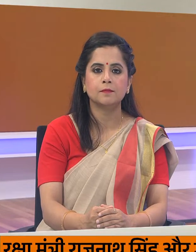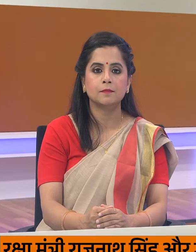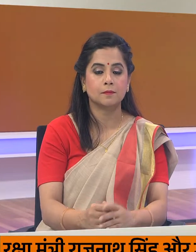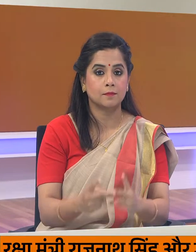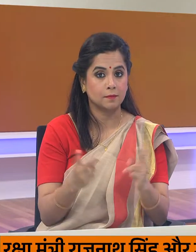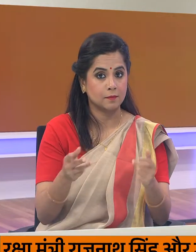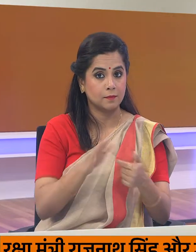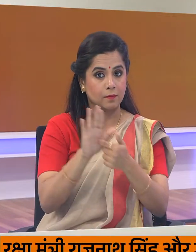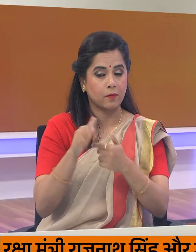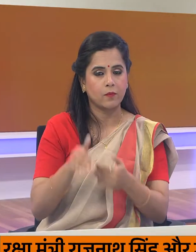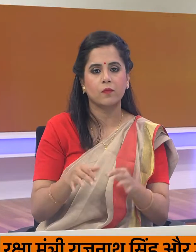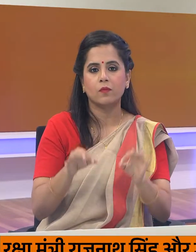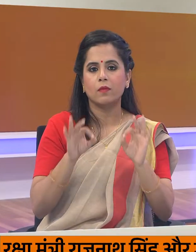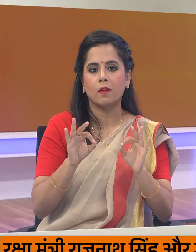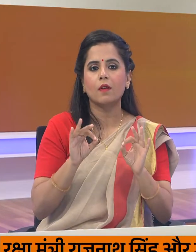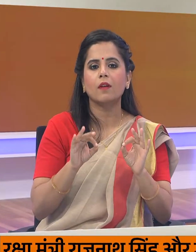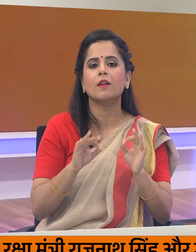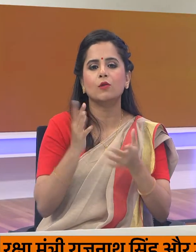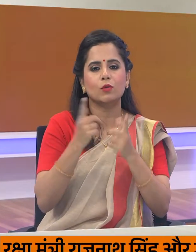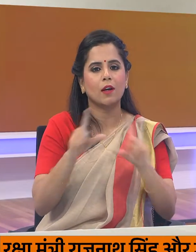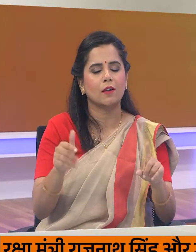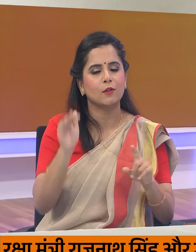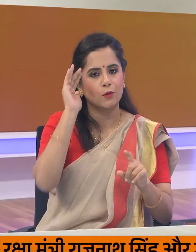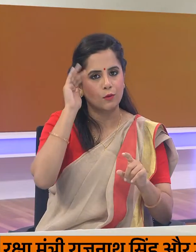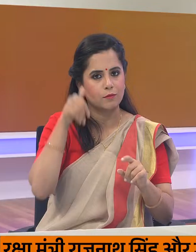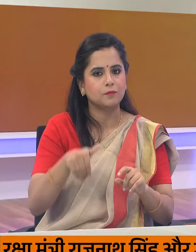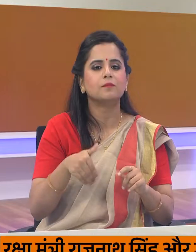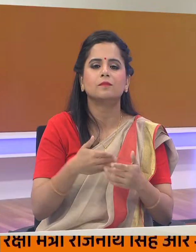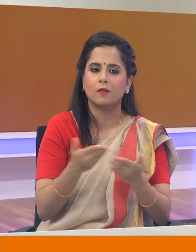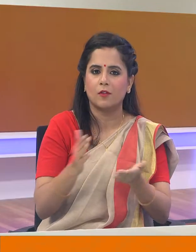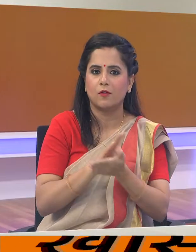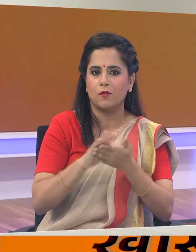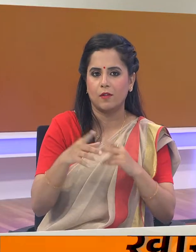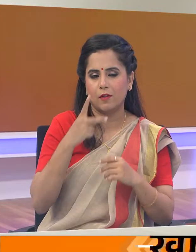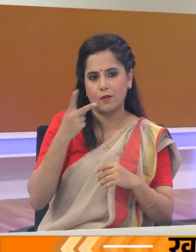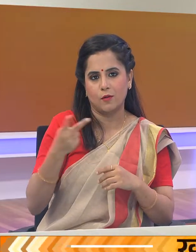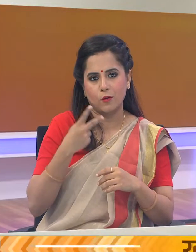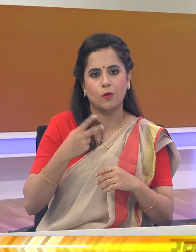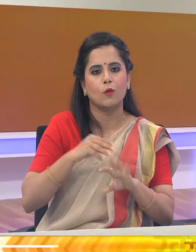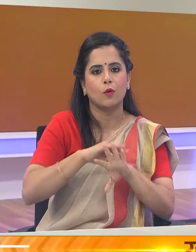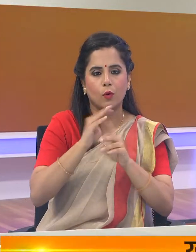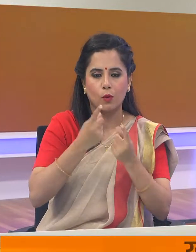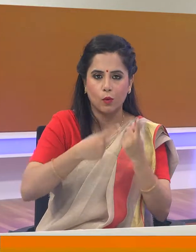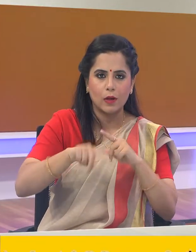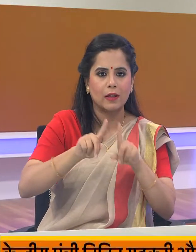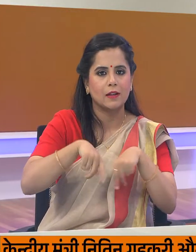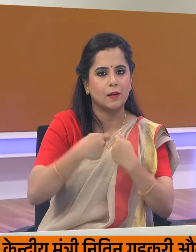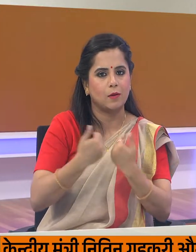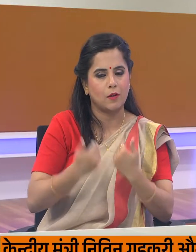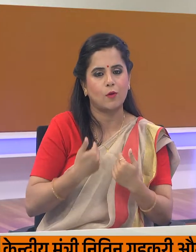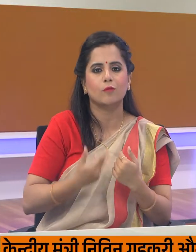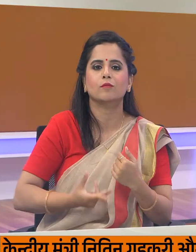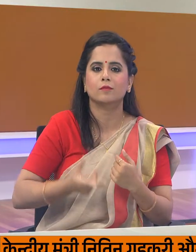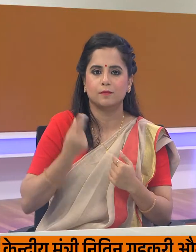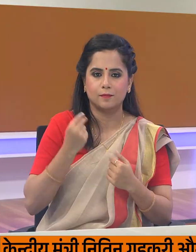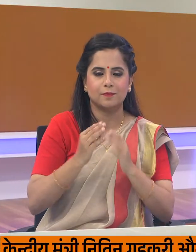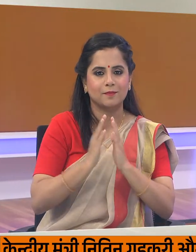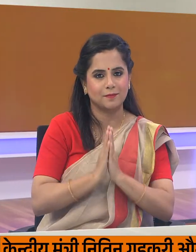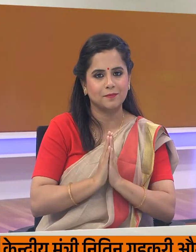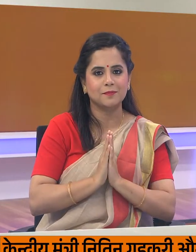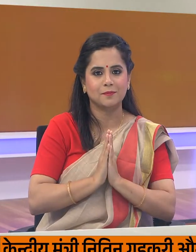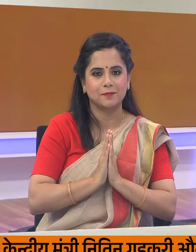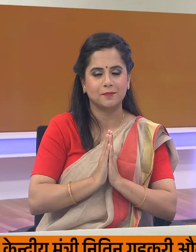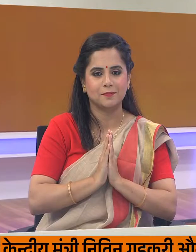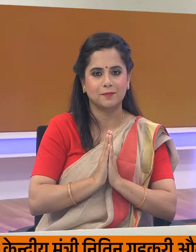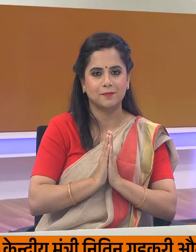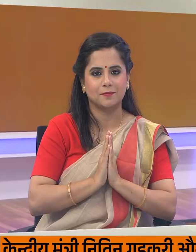इसके साथ आज के इस सांकेतिक समाचारों के विशेष बुलेटिन में इतना ही। मुझे और हमारी सहयोगी मनीषा शर्मा को दीजिए अनुमति। नमस्कार।